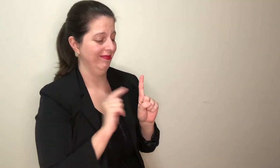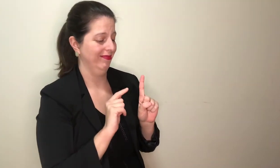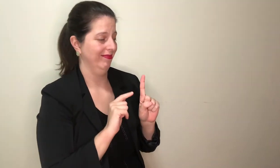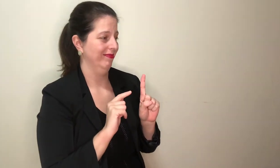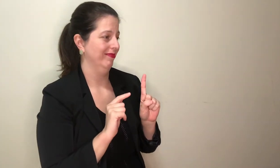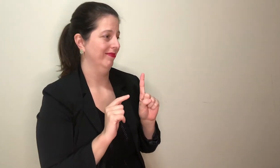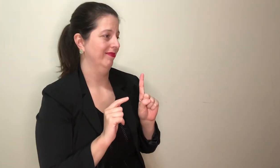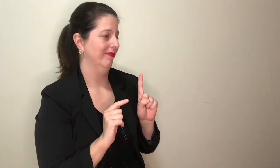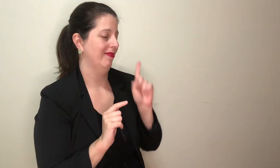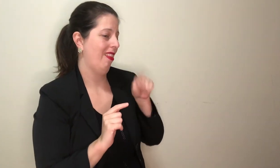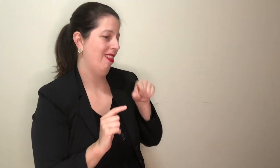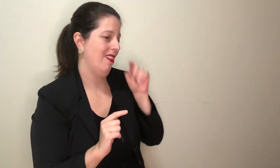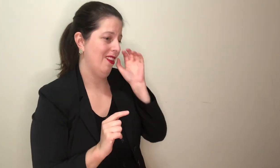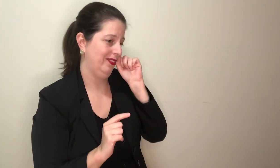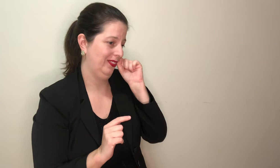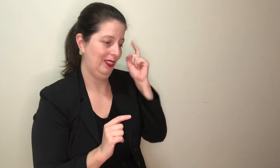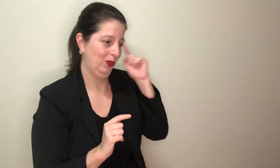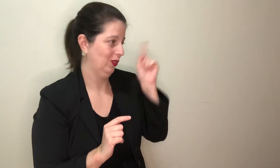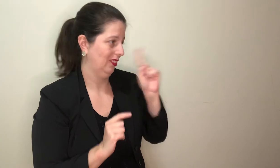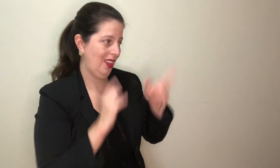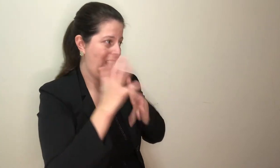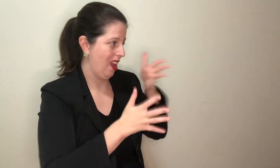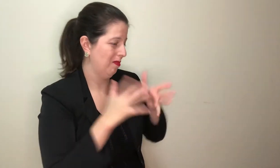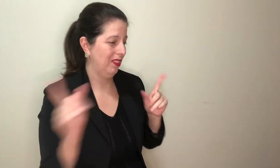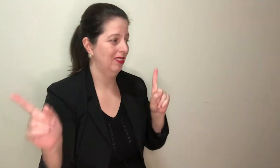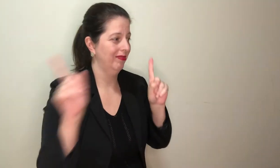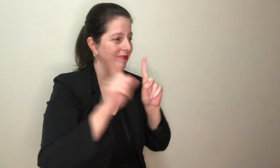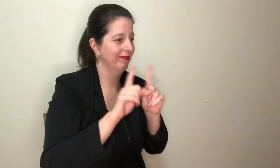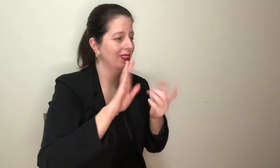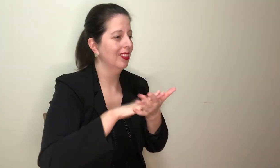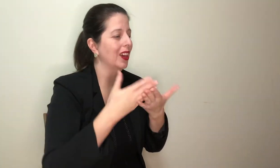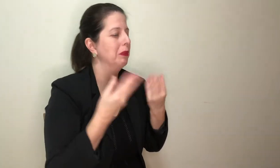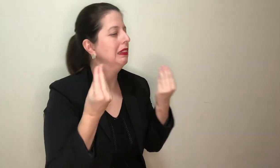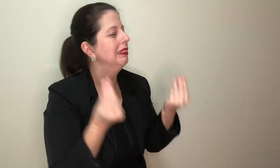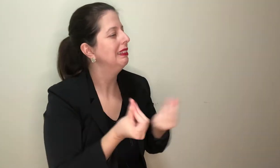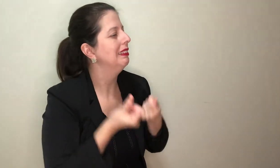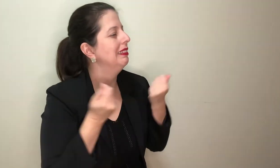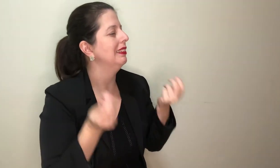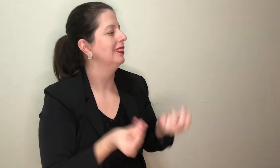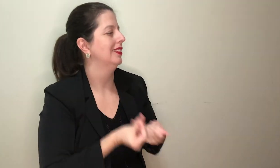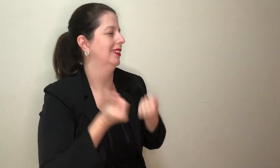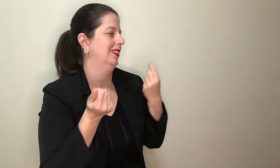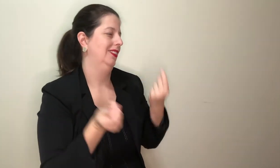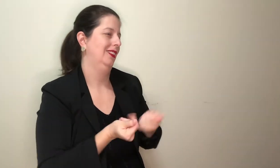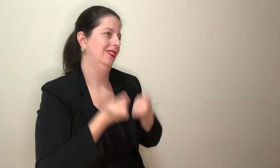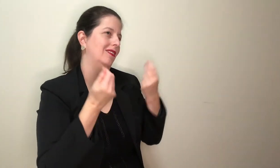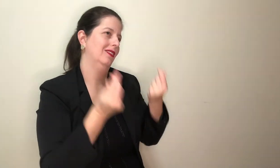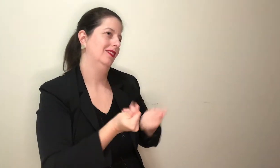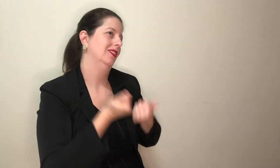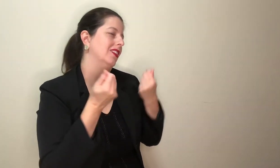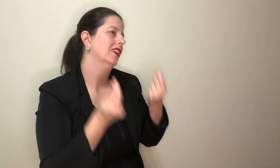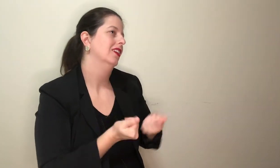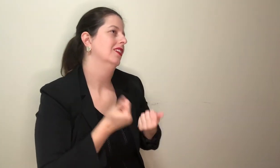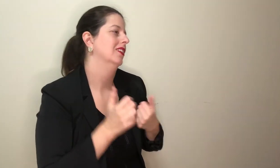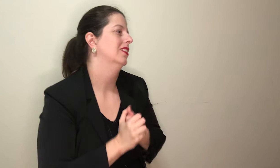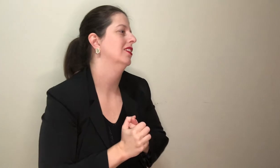uma terceira pessoa que não sabe Libras, isso fica incipiente. Estabelecer essa relação e fazer